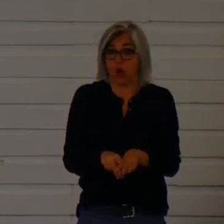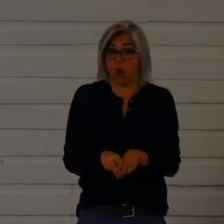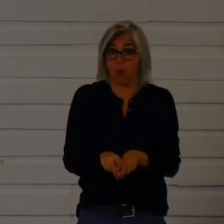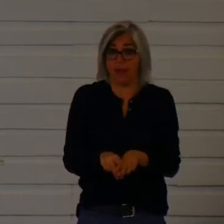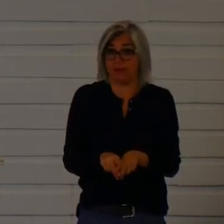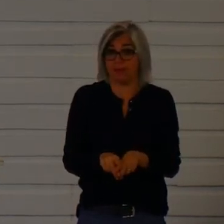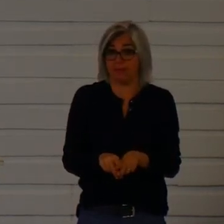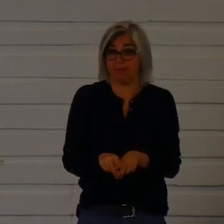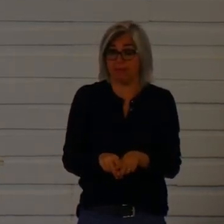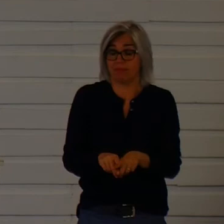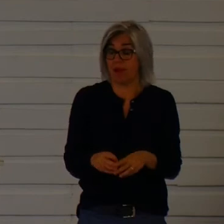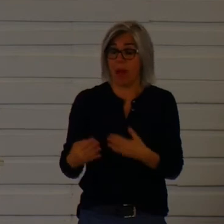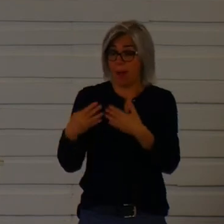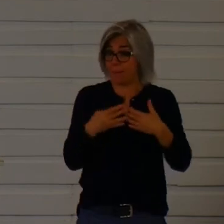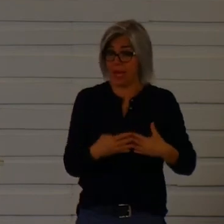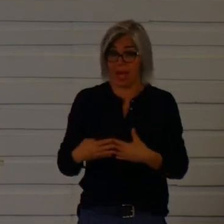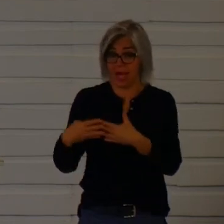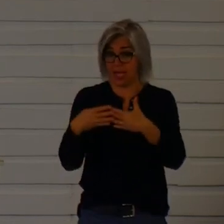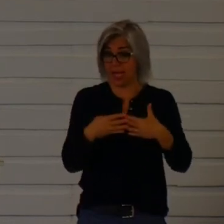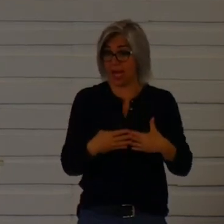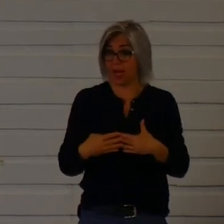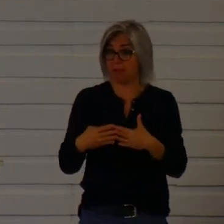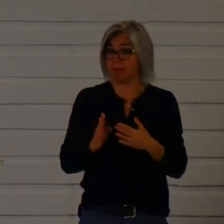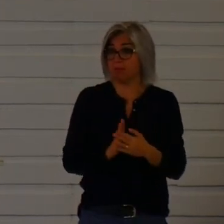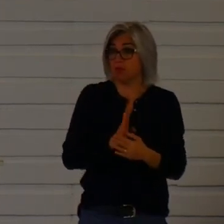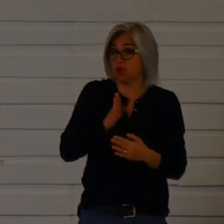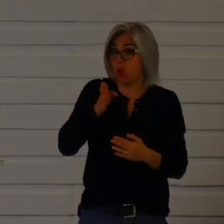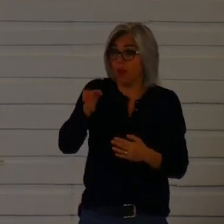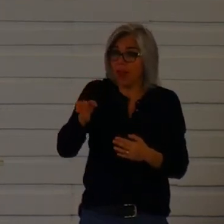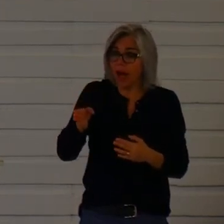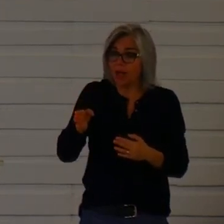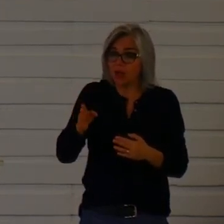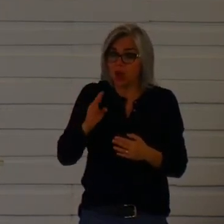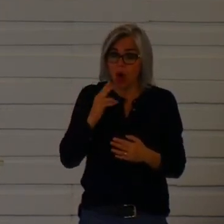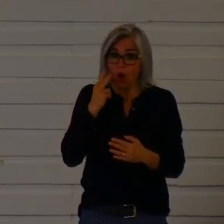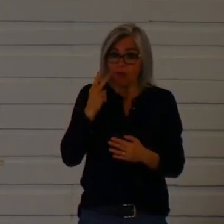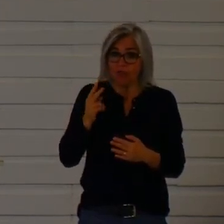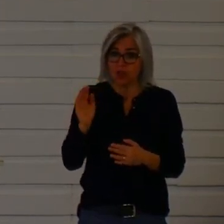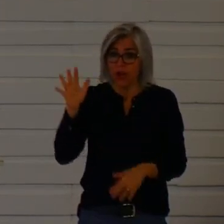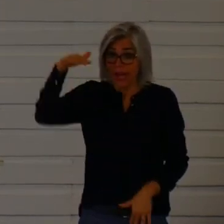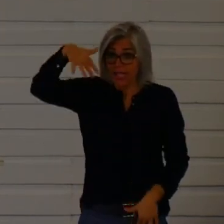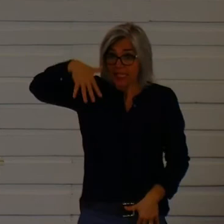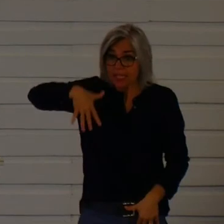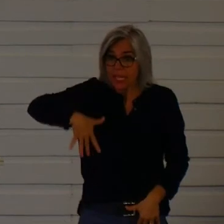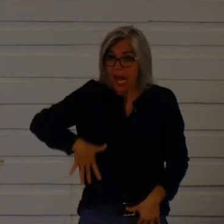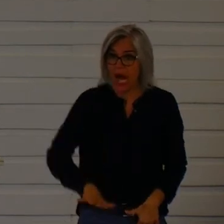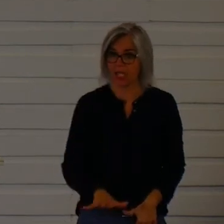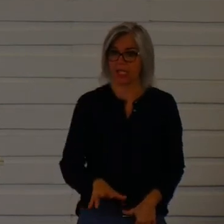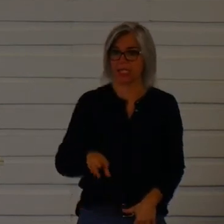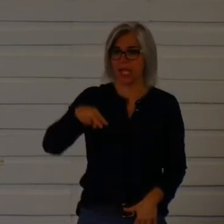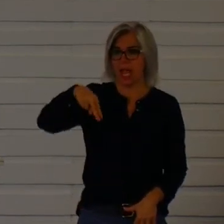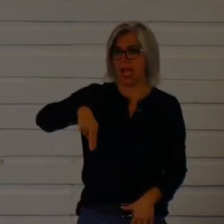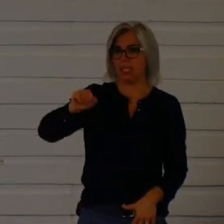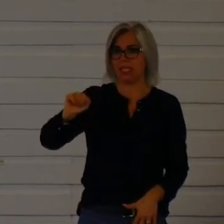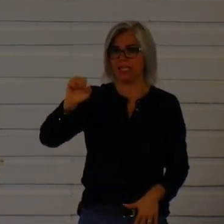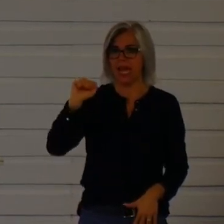del Niagara. Abbiamo visto che alcuni pazzi sono buttati giù, uno in una botte, un altro sono buttati giù dalle cascate del Niagara. La